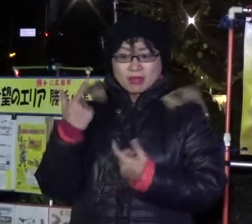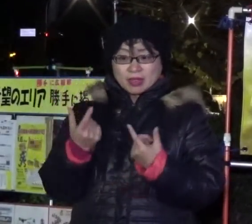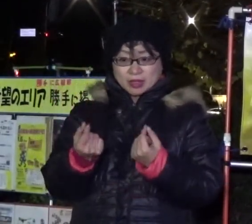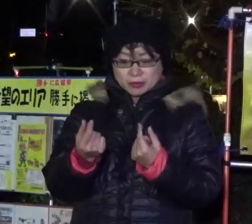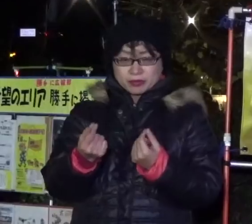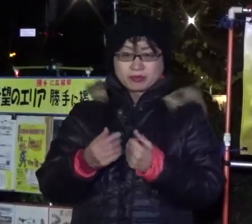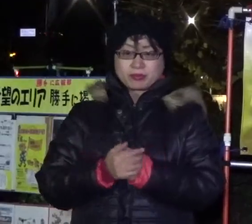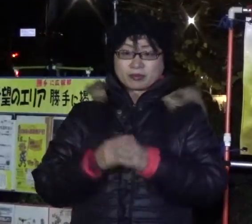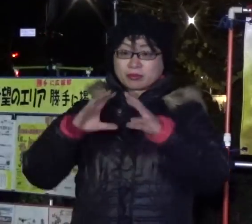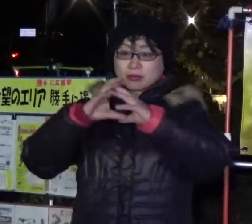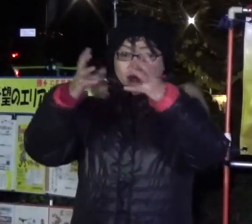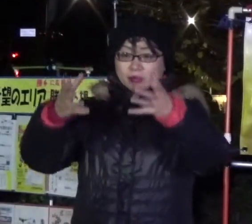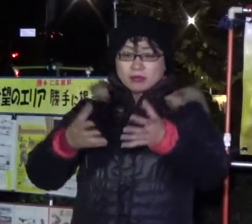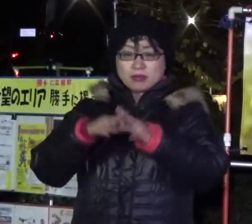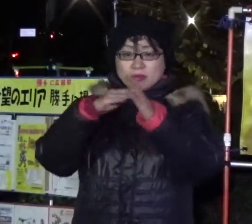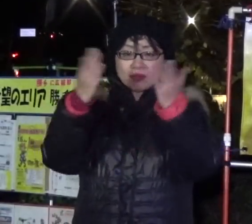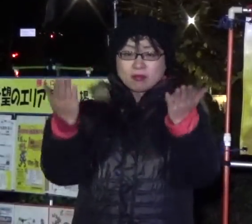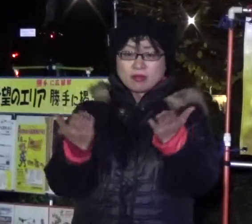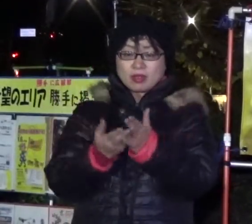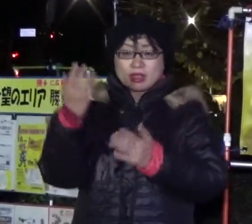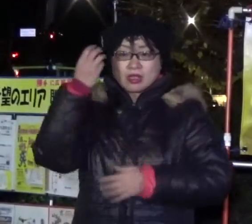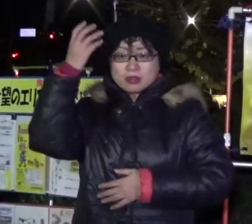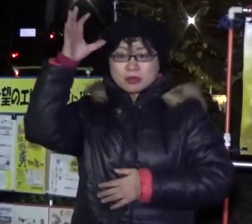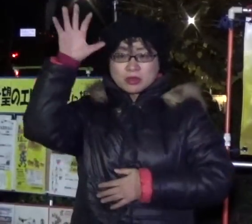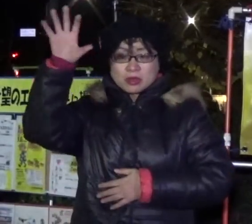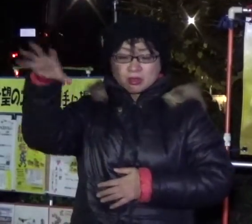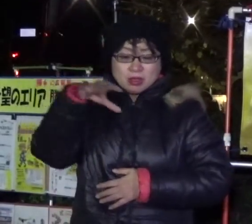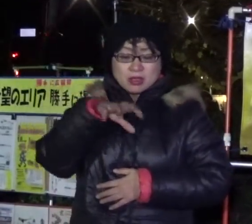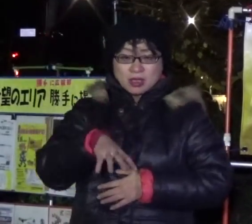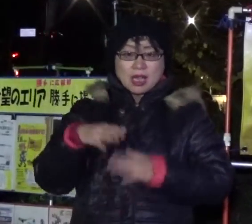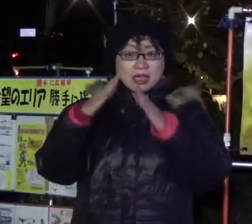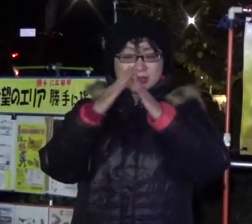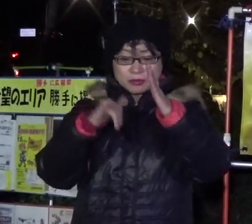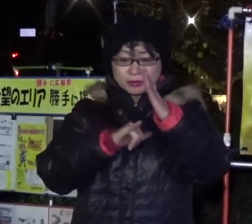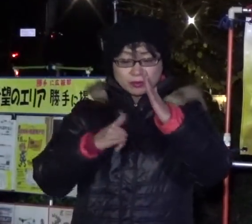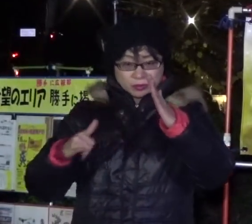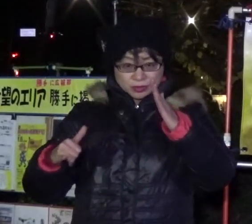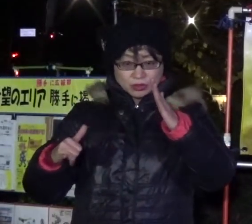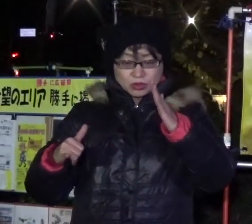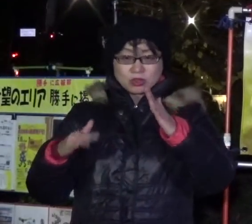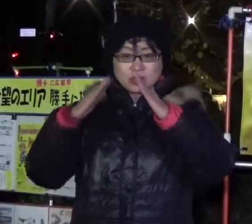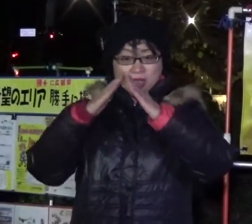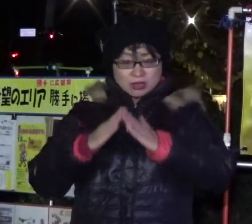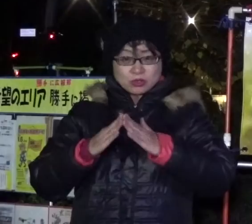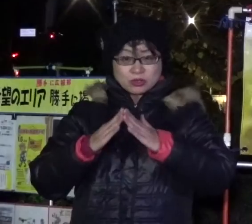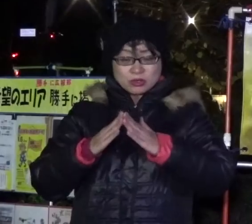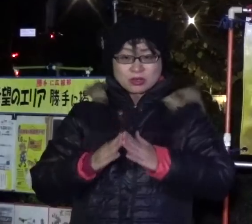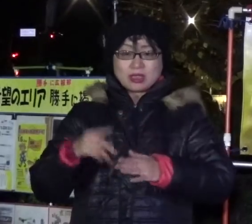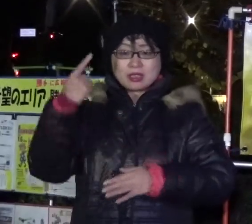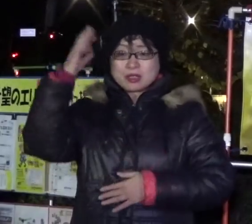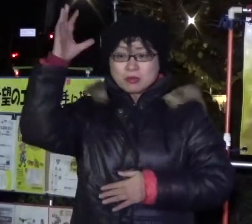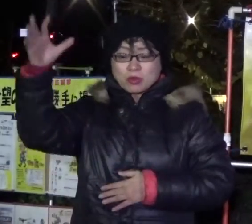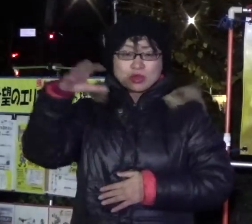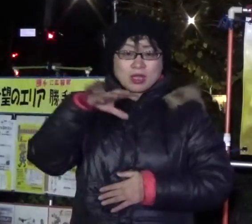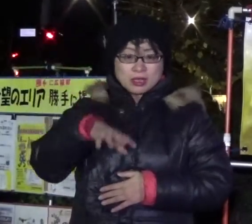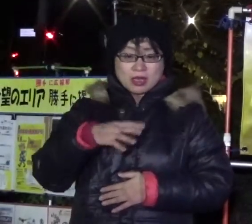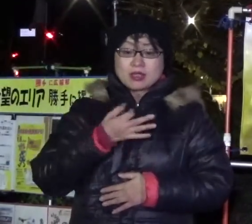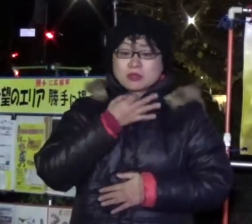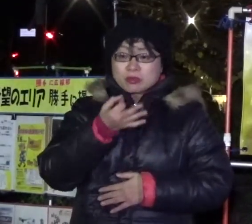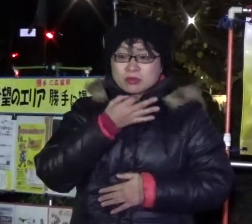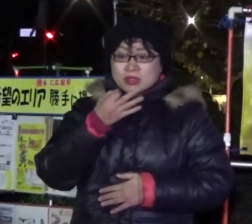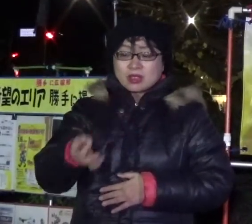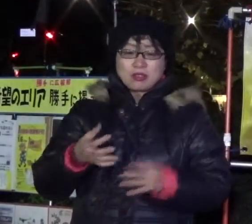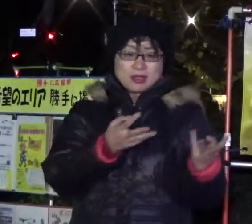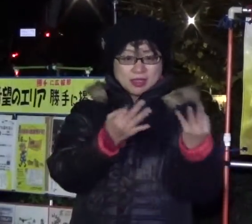、地球すべてが希望のエリア、自分の家が希望のエリアで、声を上げてる人がこれだけいるってことじゃないです